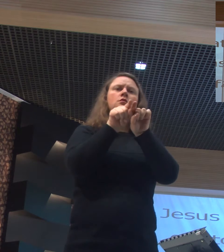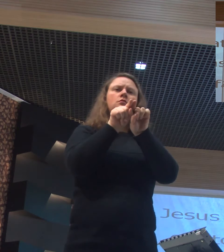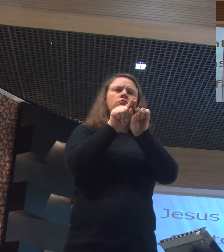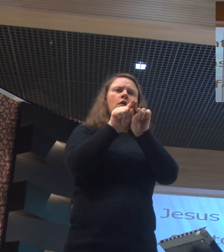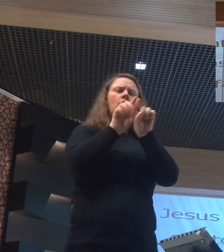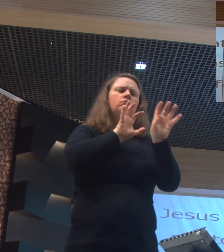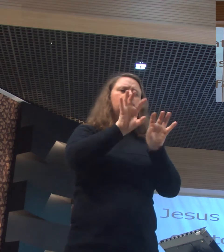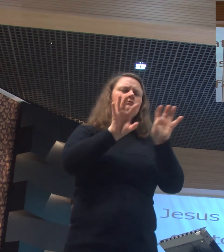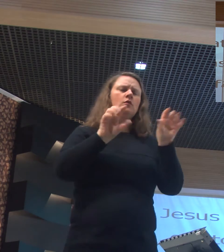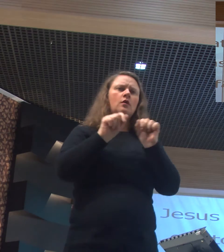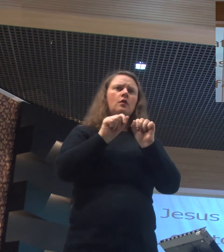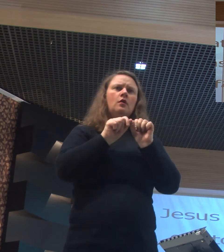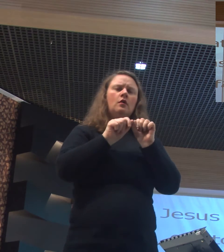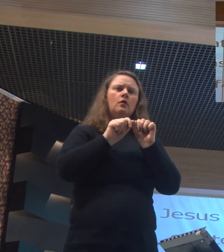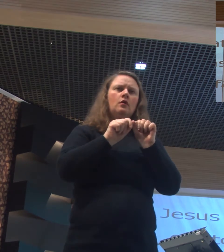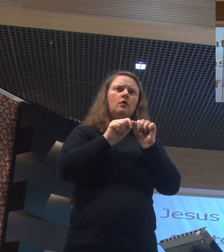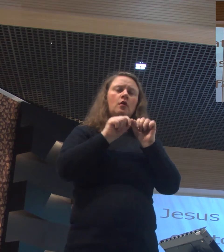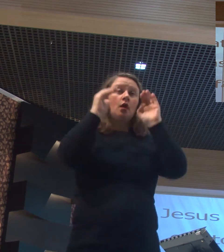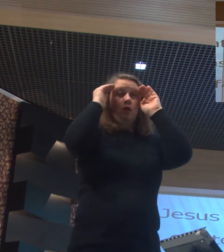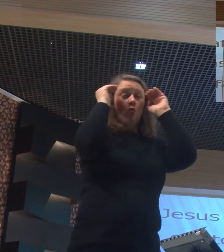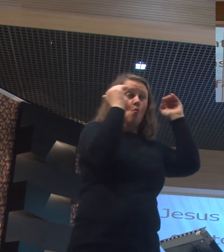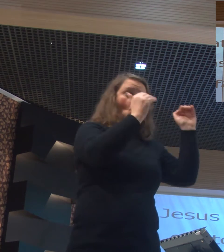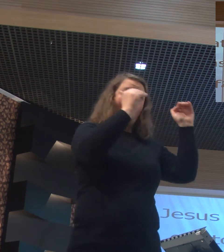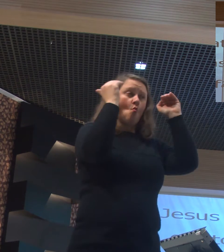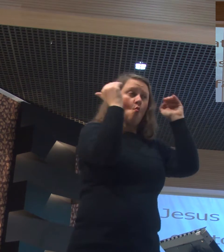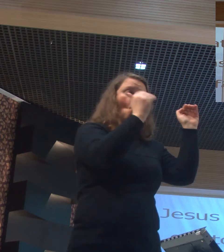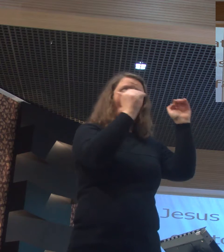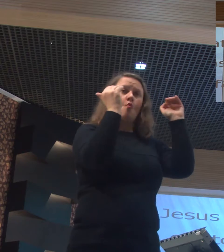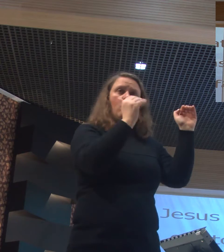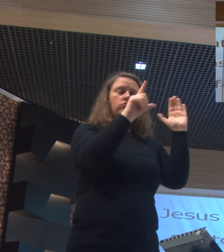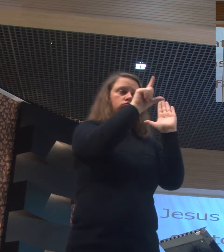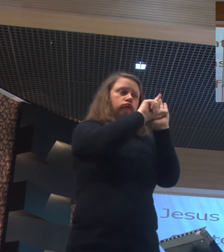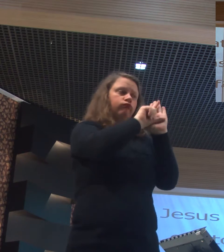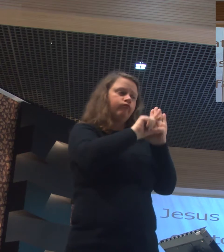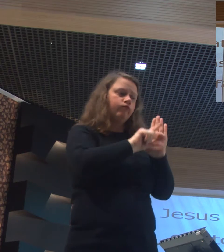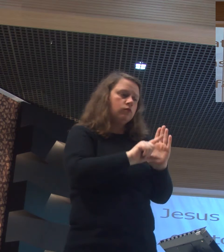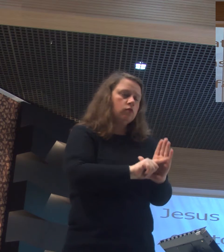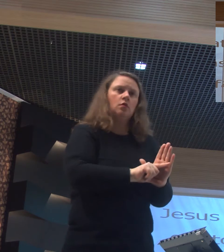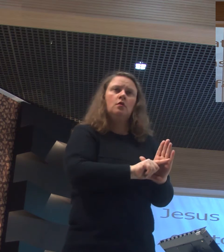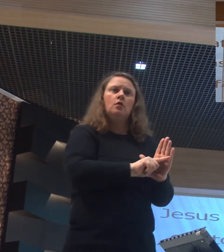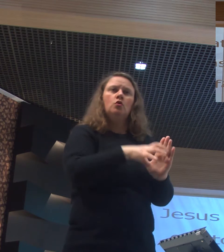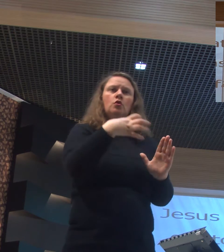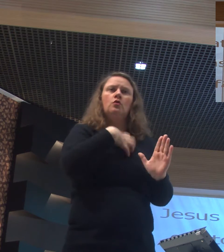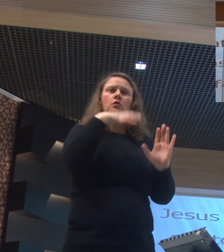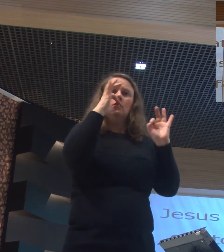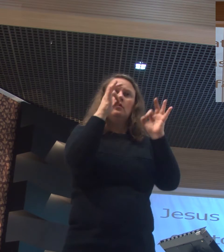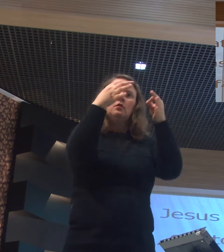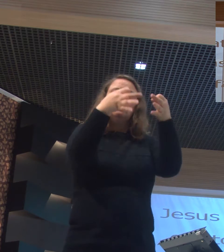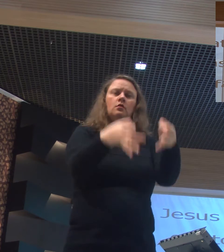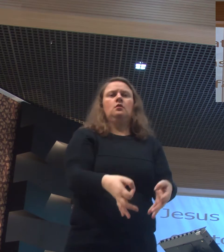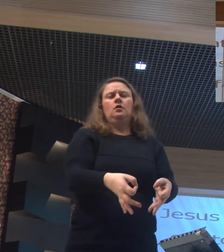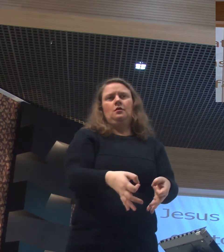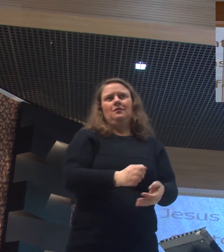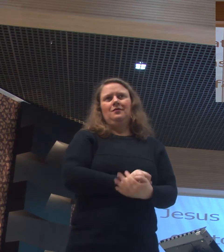Então, Jesus, ele cumpriu essas leis da maneira que teriam que ser cumpridas, que